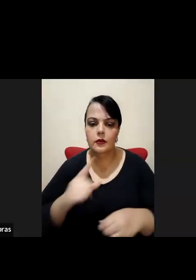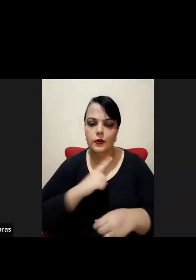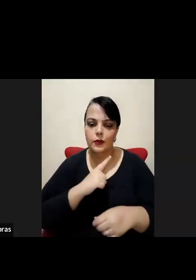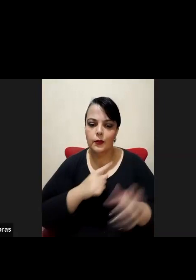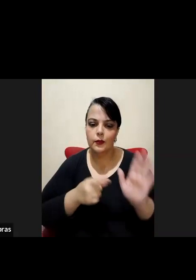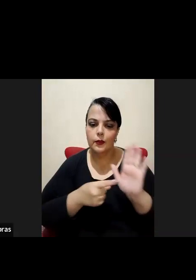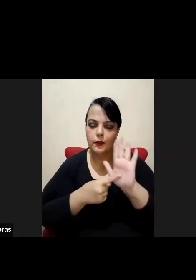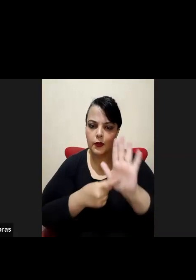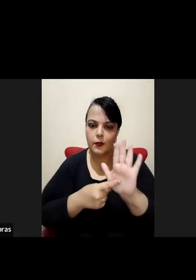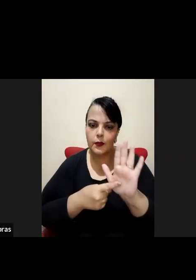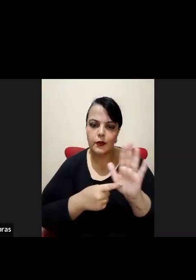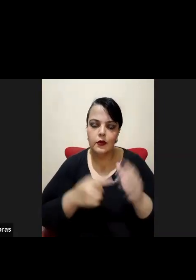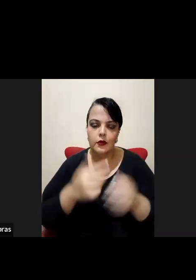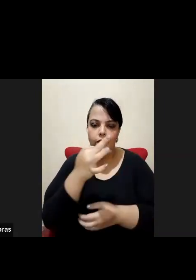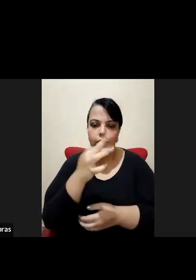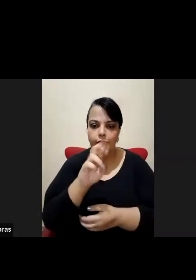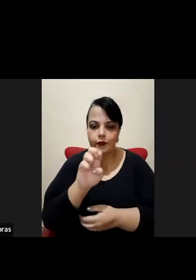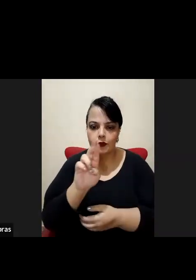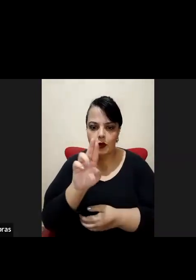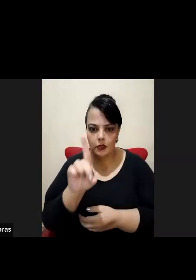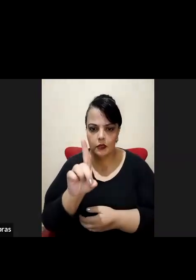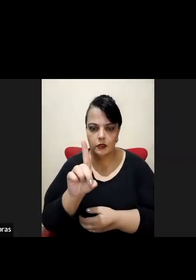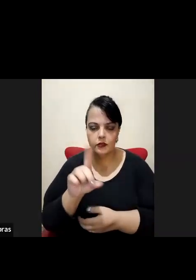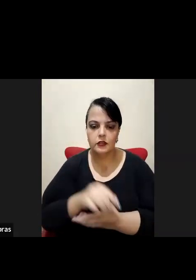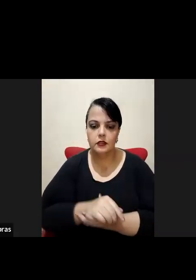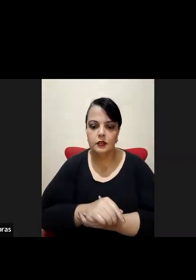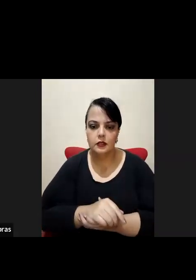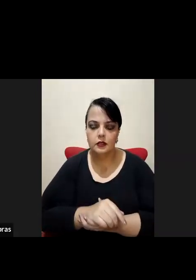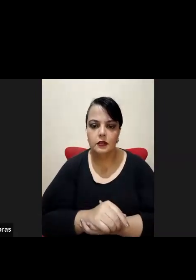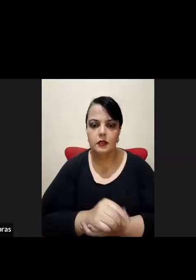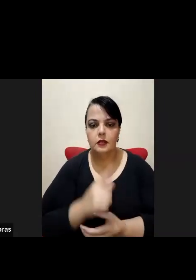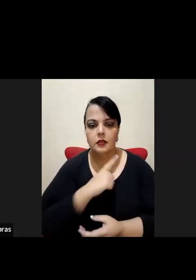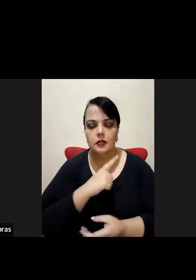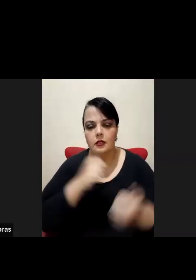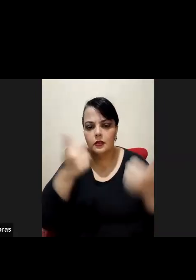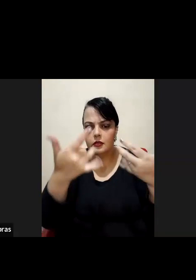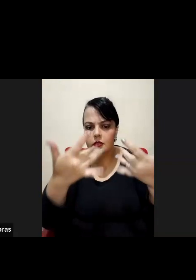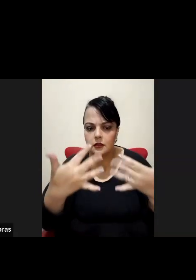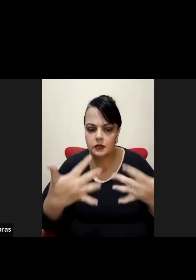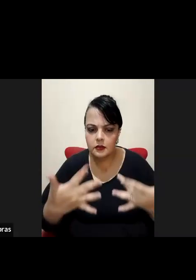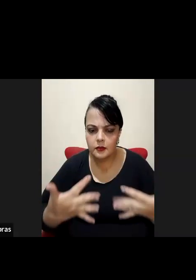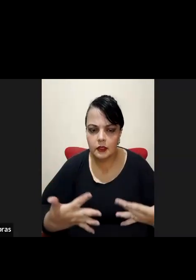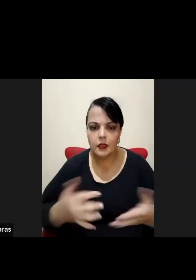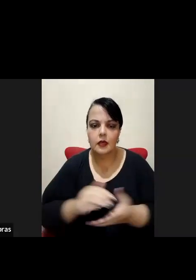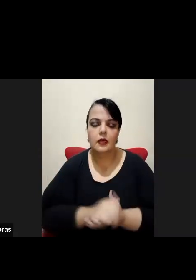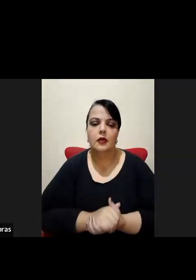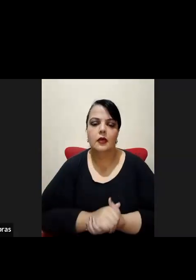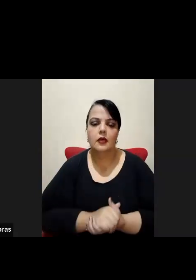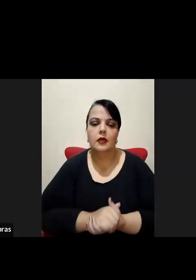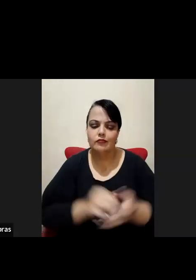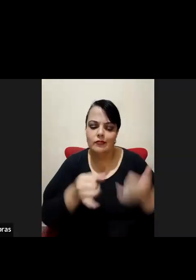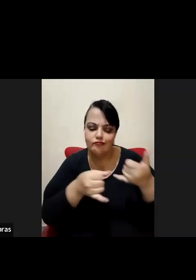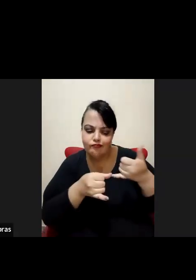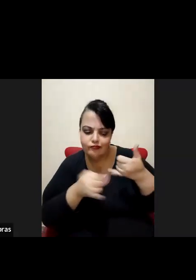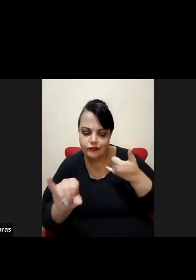da psicanálise, que é o Freud, ele falava sobre, né, o complexo de Édipo e esse rompimento, né, do complexo